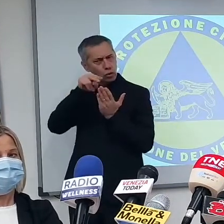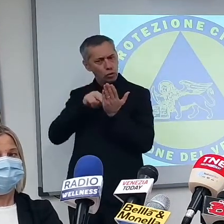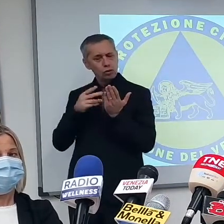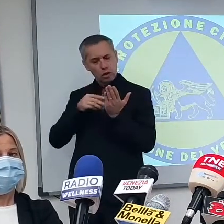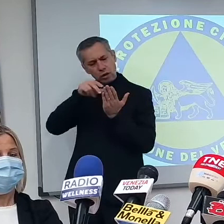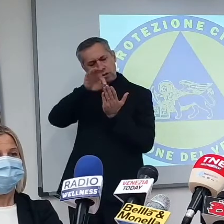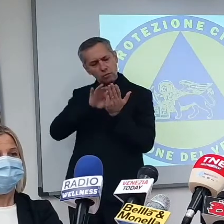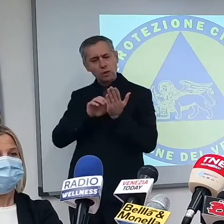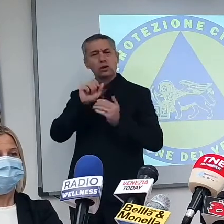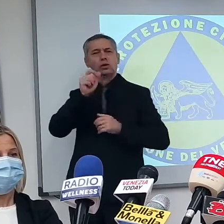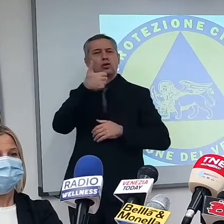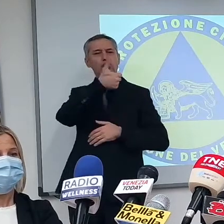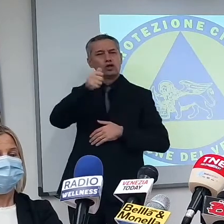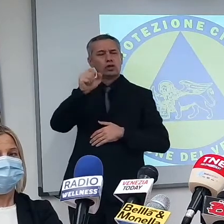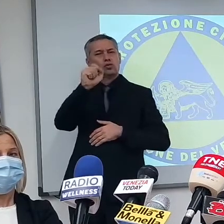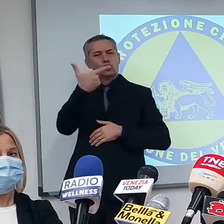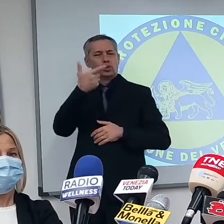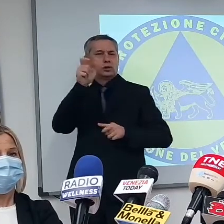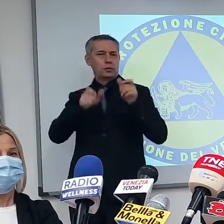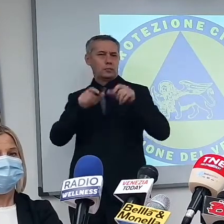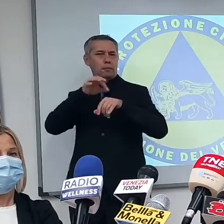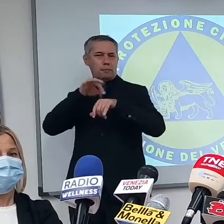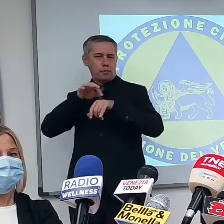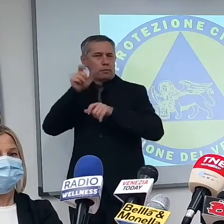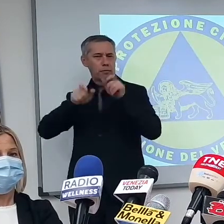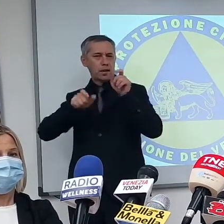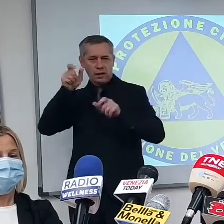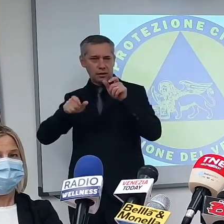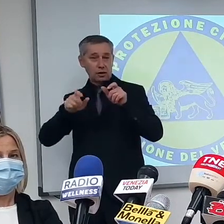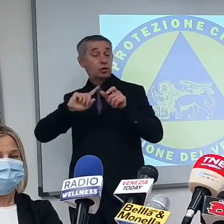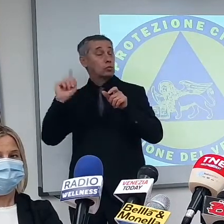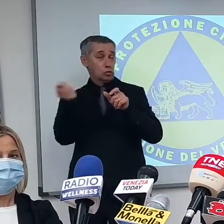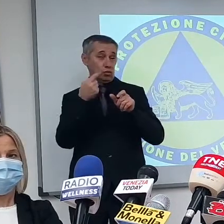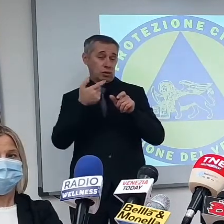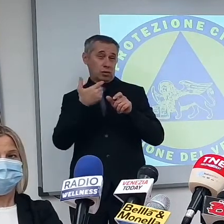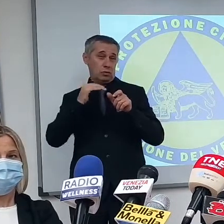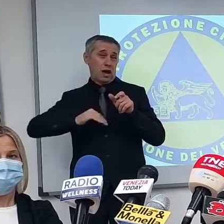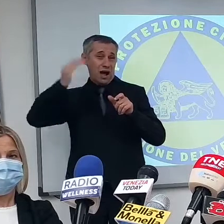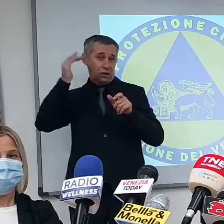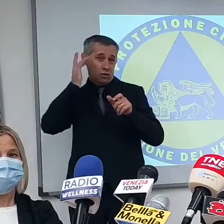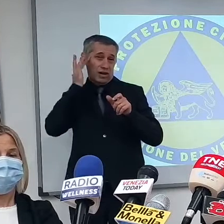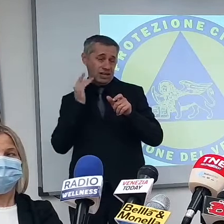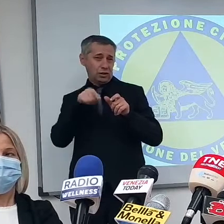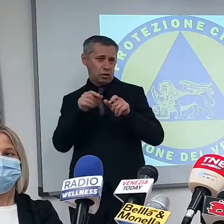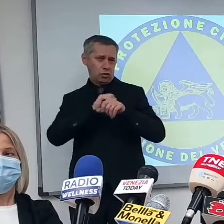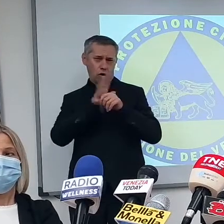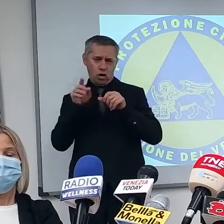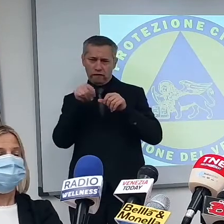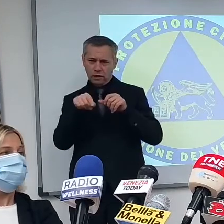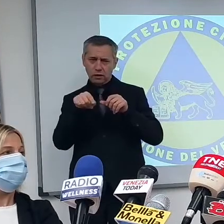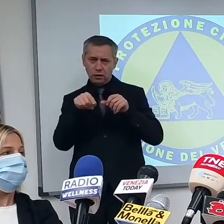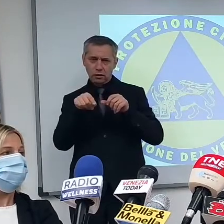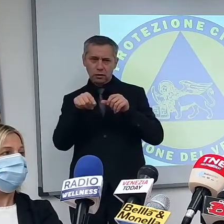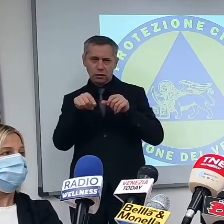112, nessuno di questi 112 pazienti, ed erano tutti pazienti ad alto rischio di evoluzione Covid, è